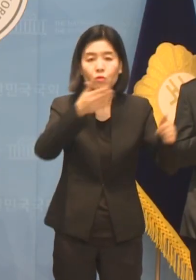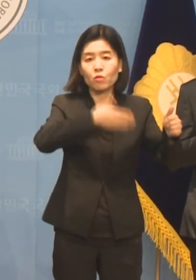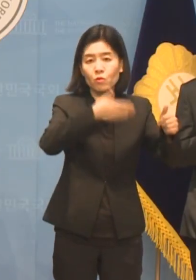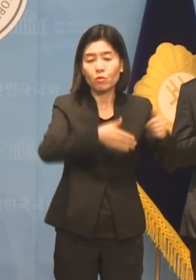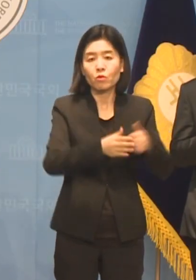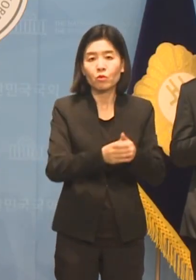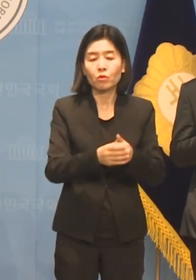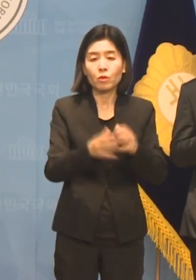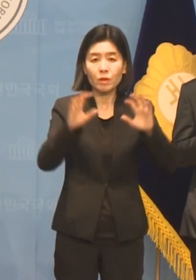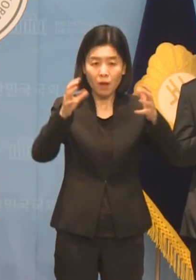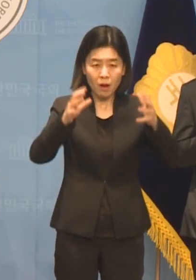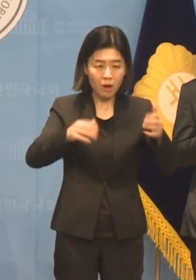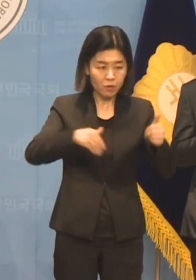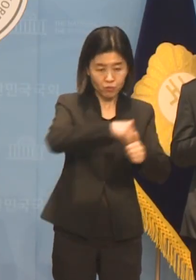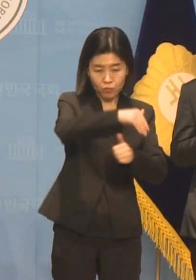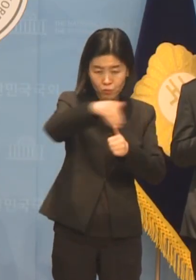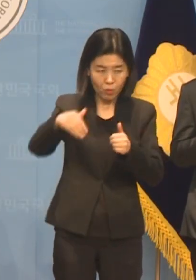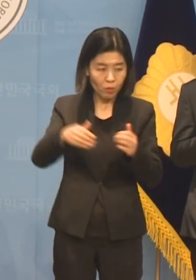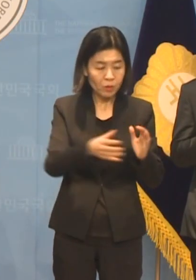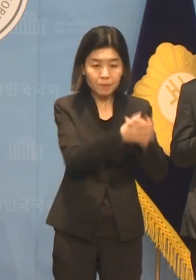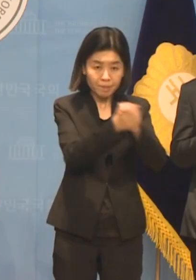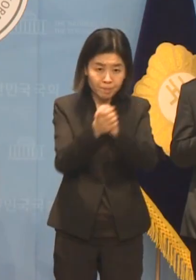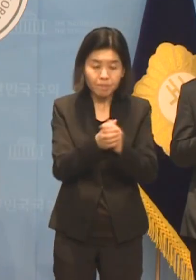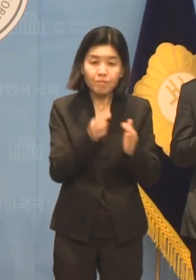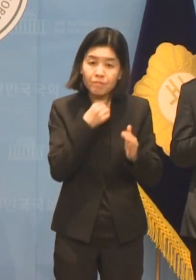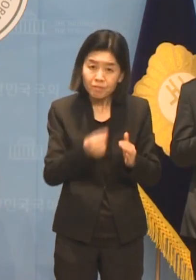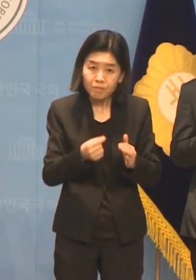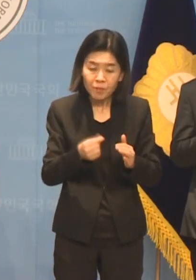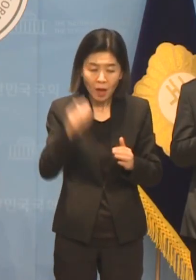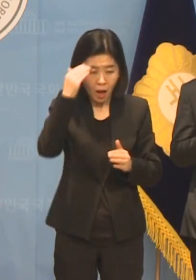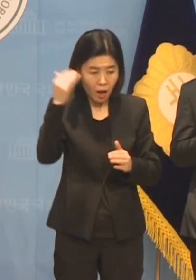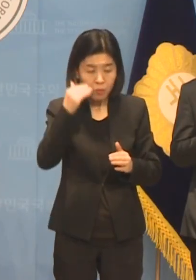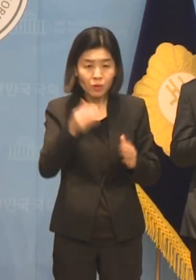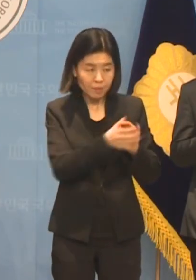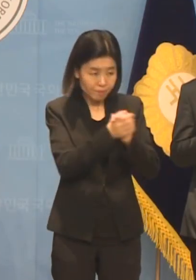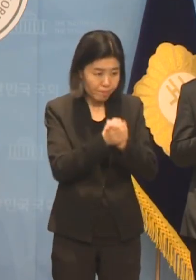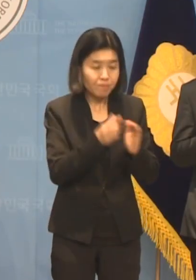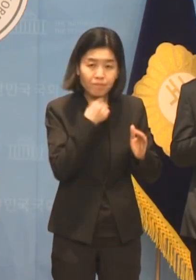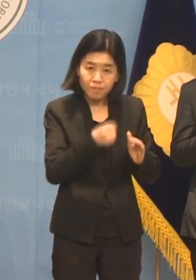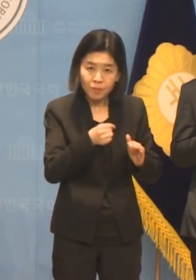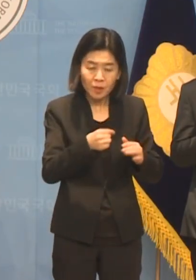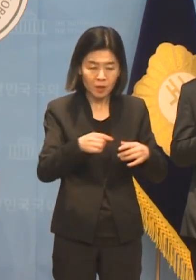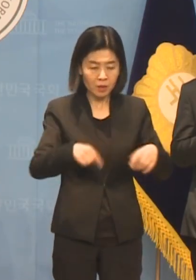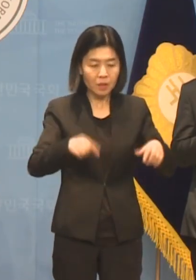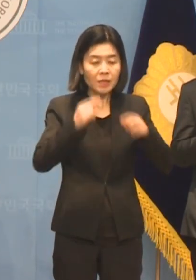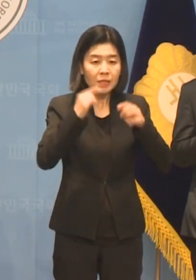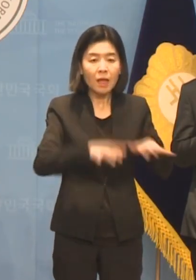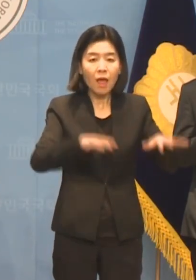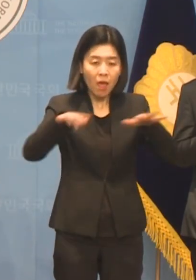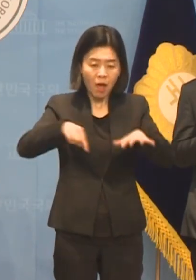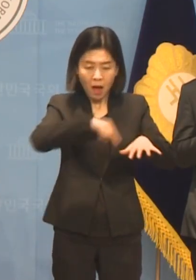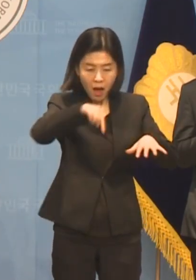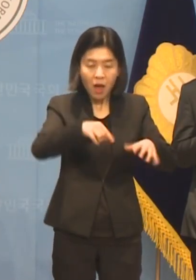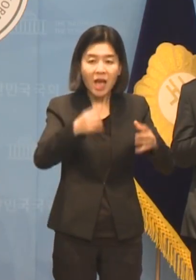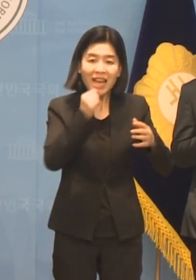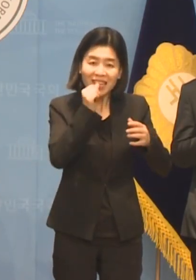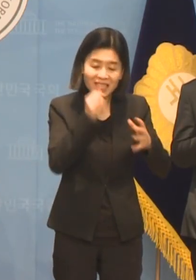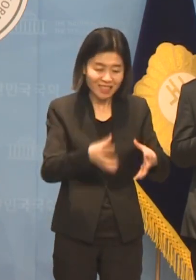잘 지내려면 즉시 이 구조물부터 철거를 하시기 바랍니다. 저는 대한민국